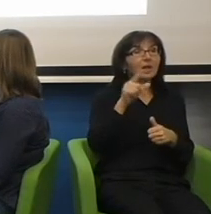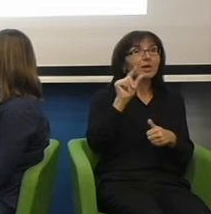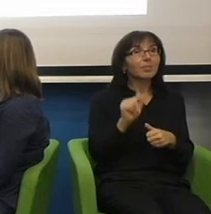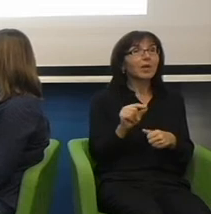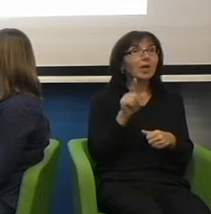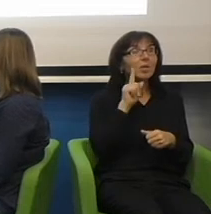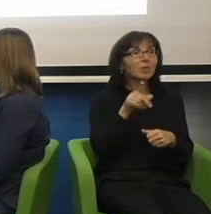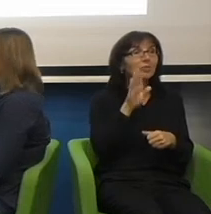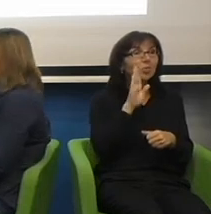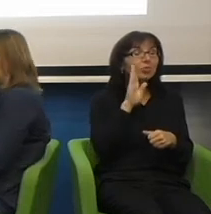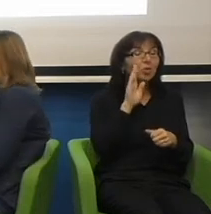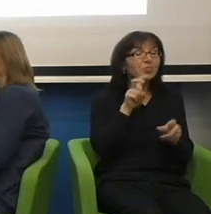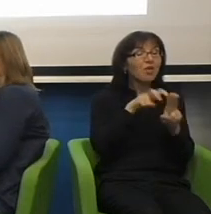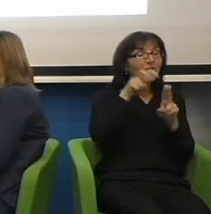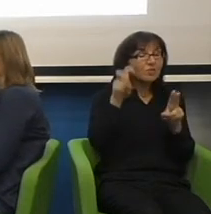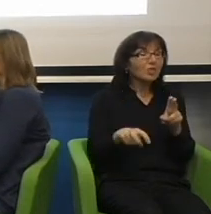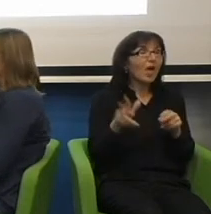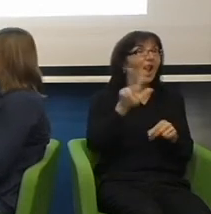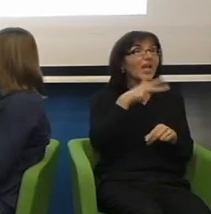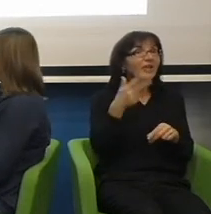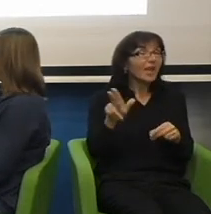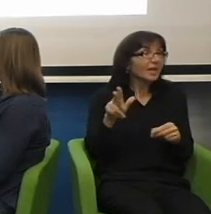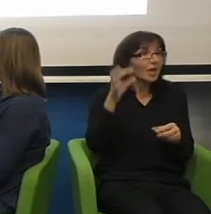prawdopodobnie porzuciła, ale nie wiemy dokładnie w którym momencie.